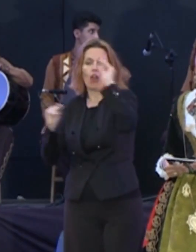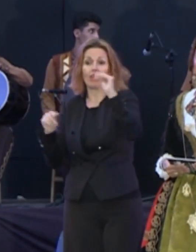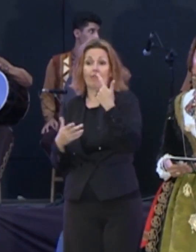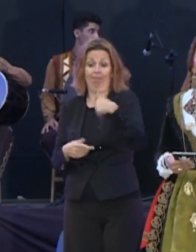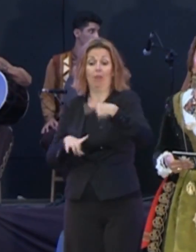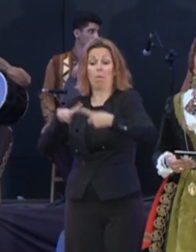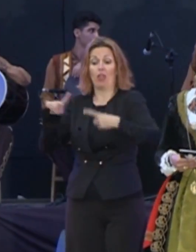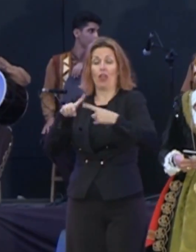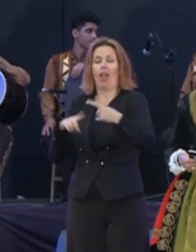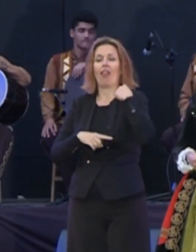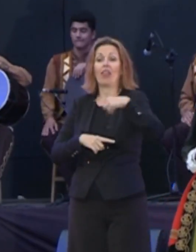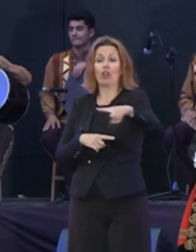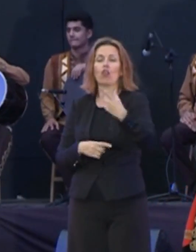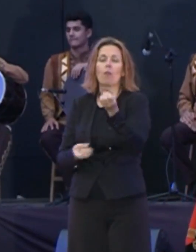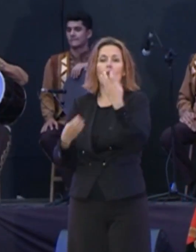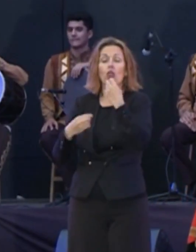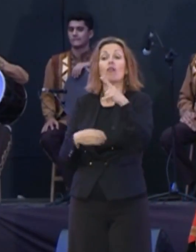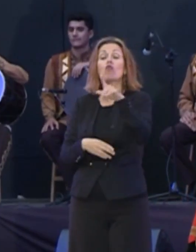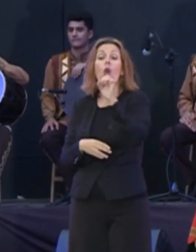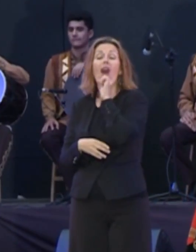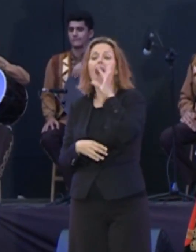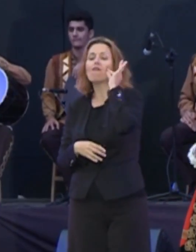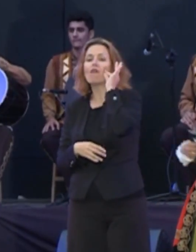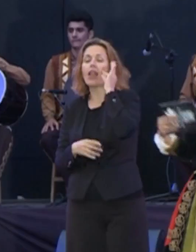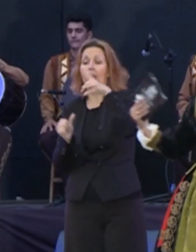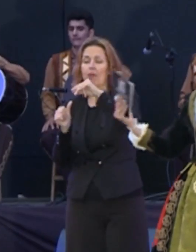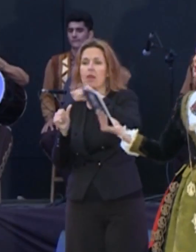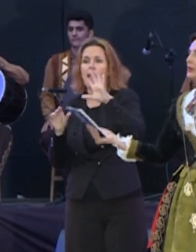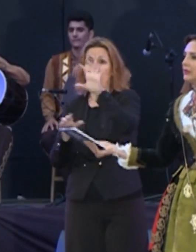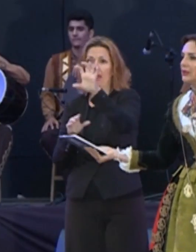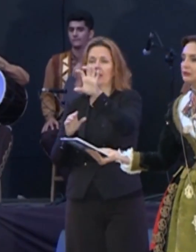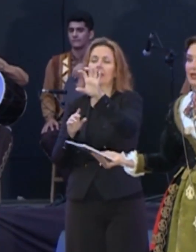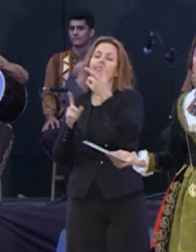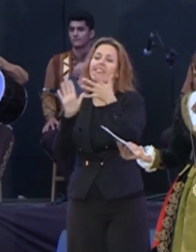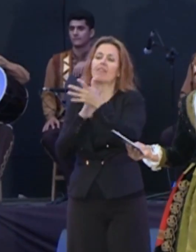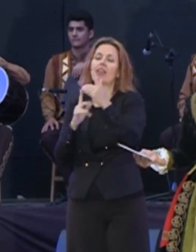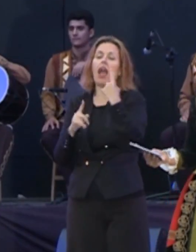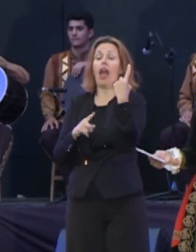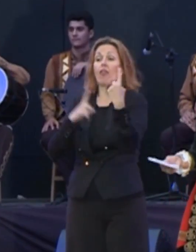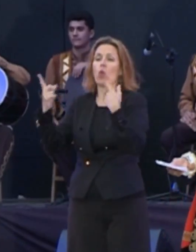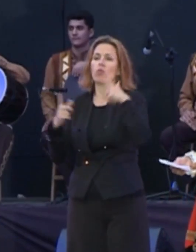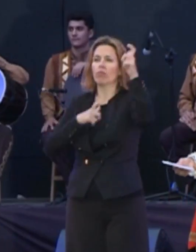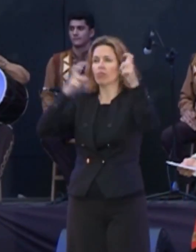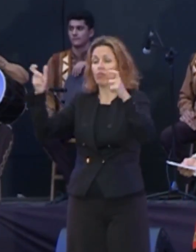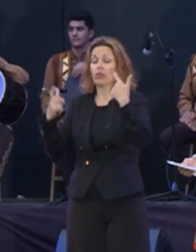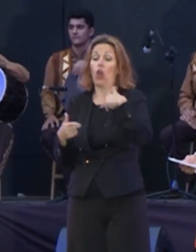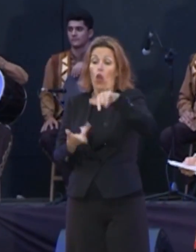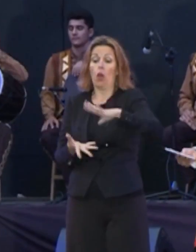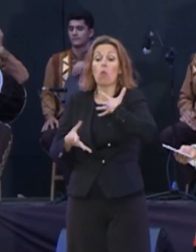este mediodía, que su abuela es de un extremo de la antigua Armenia y su abuelo de la otra. Hoy día serían